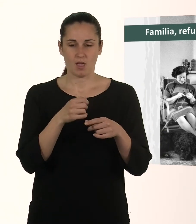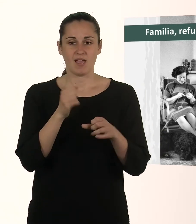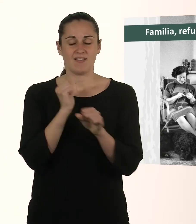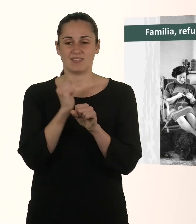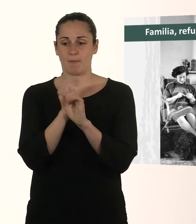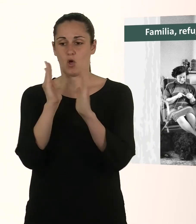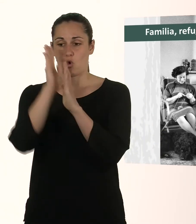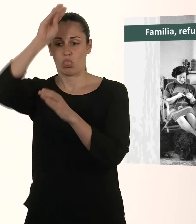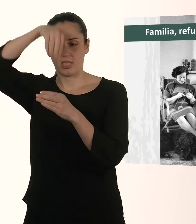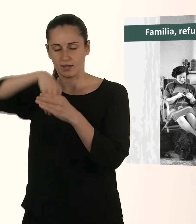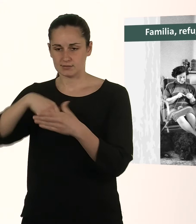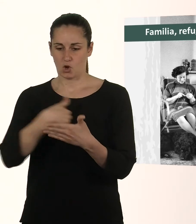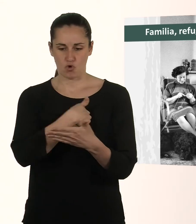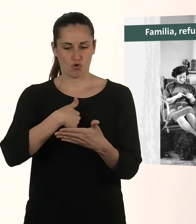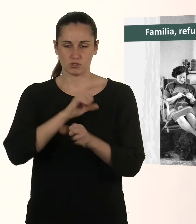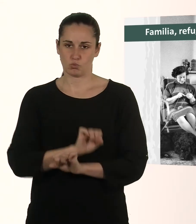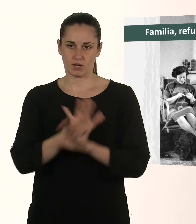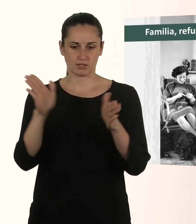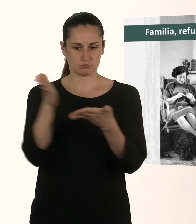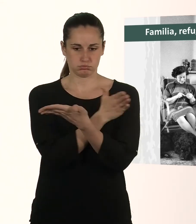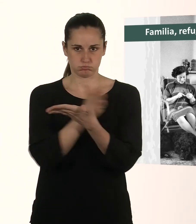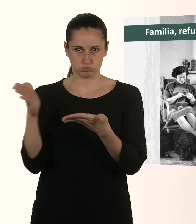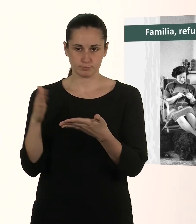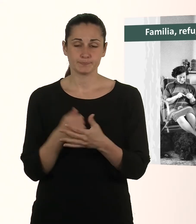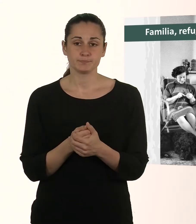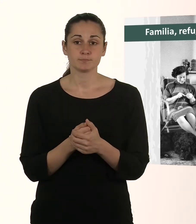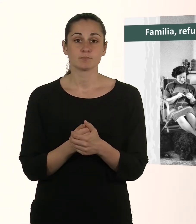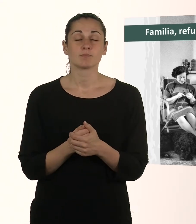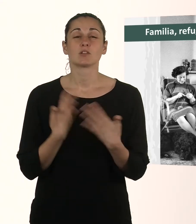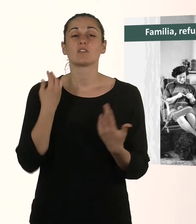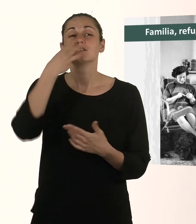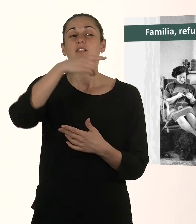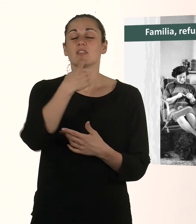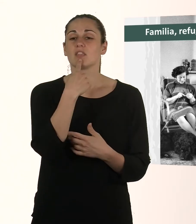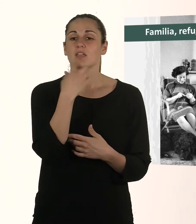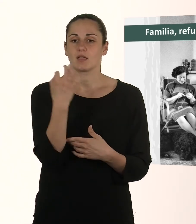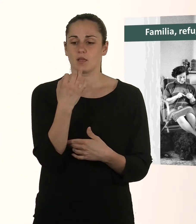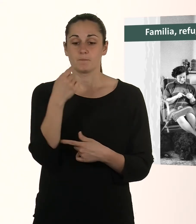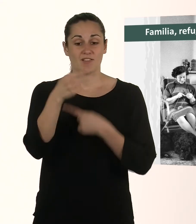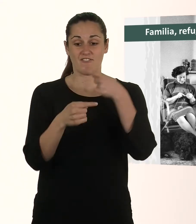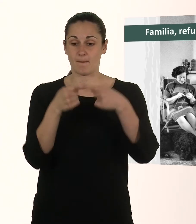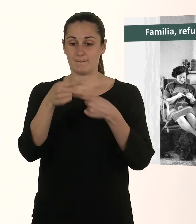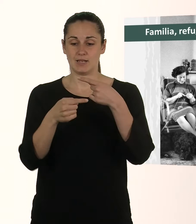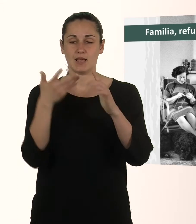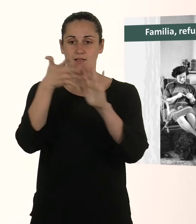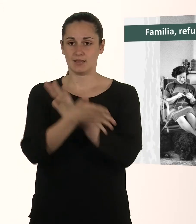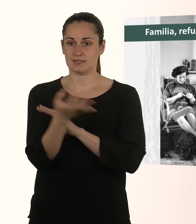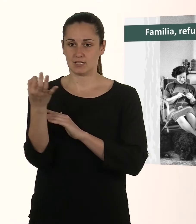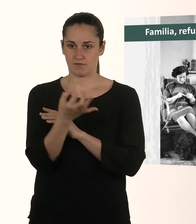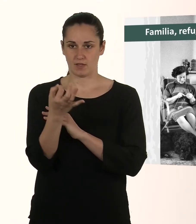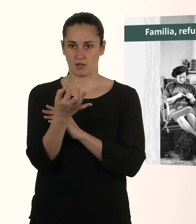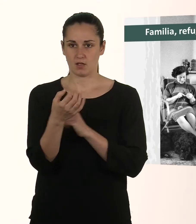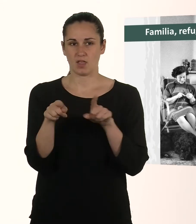unos roles claramente diferenciados. Y lo que va a plantear es que la familia es el refugio o la prótesis del